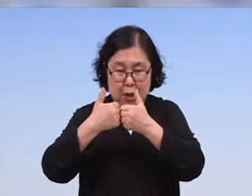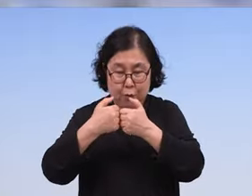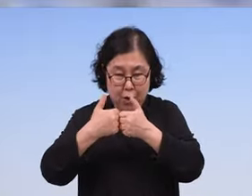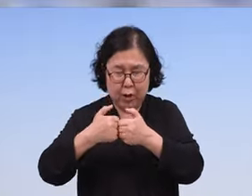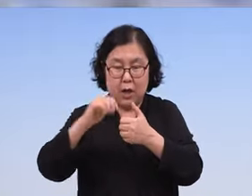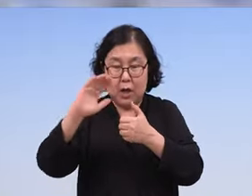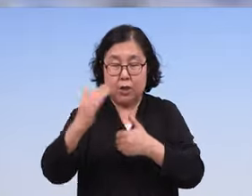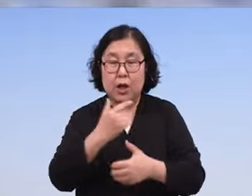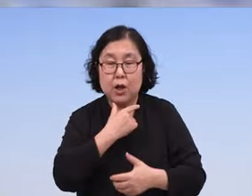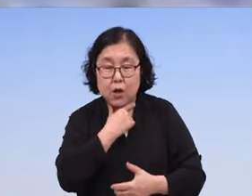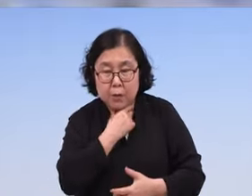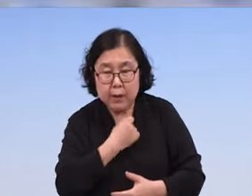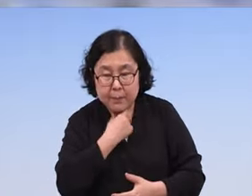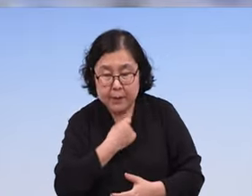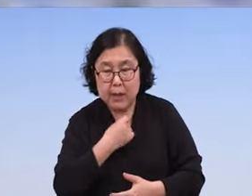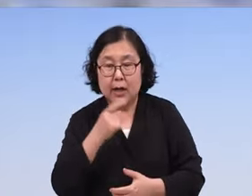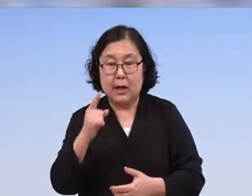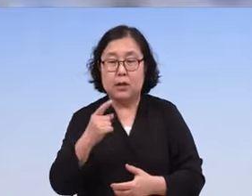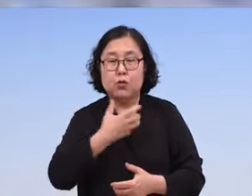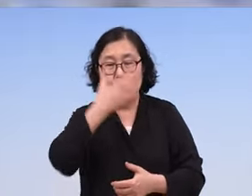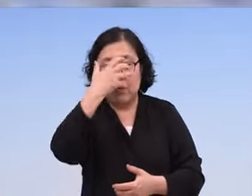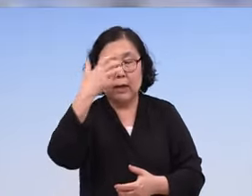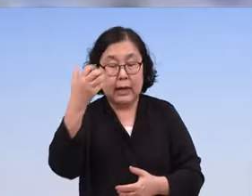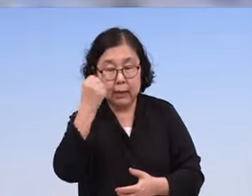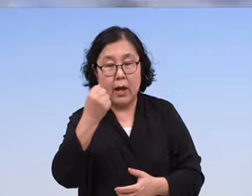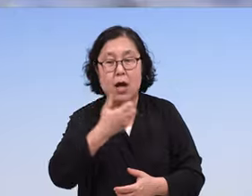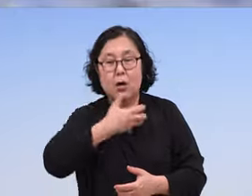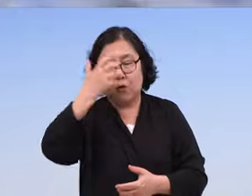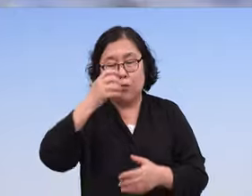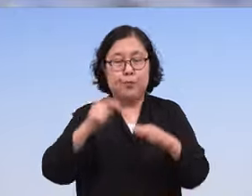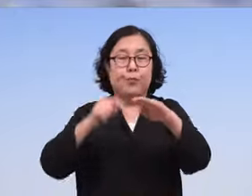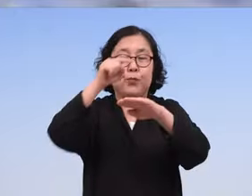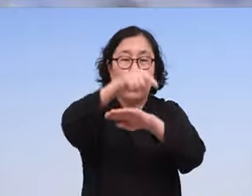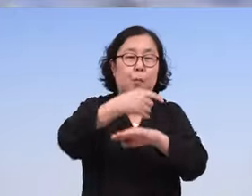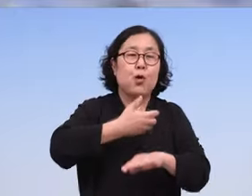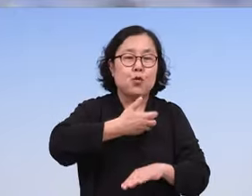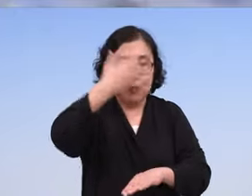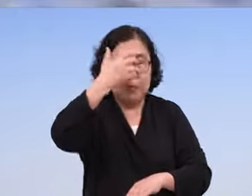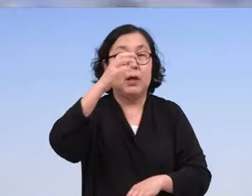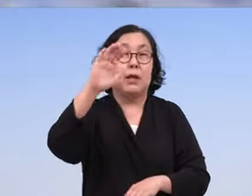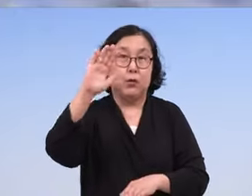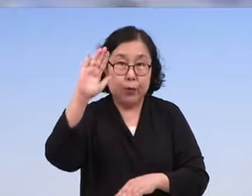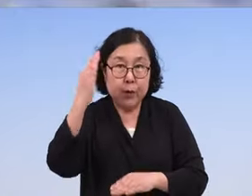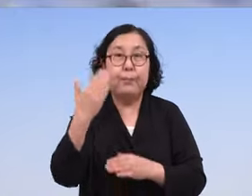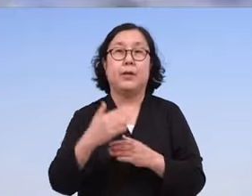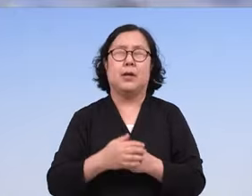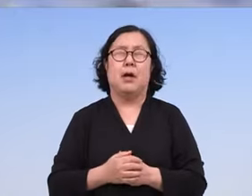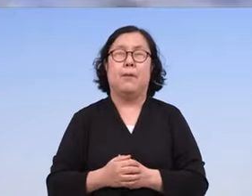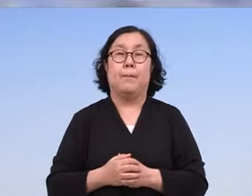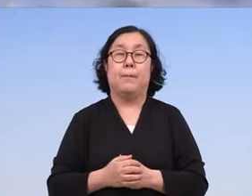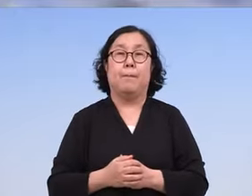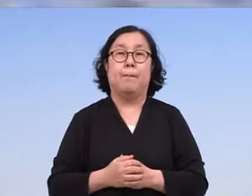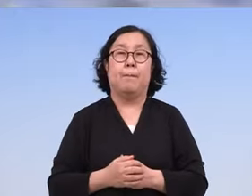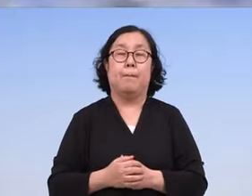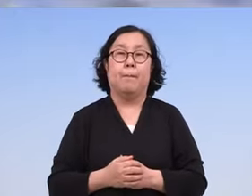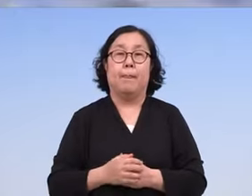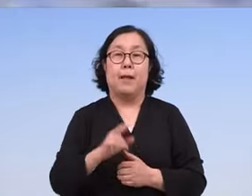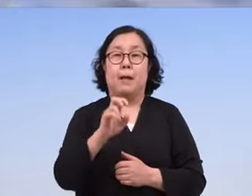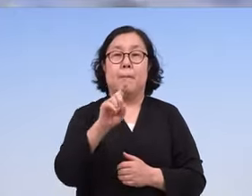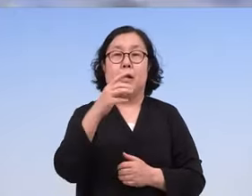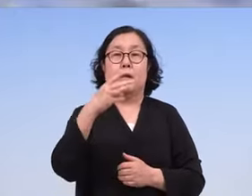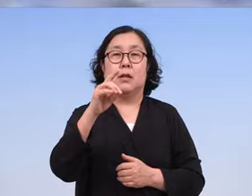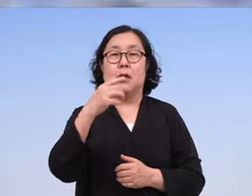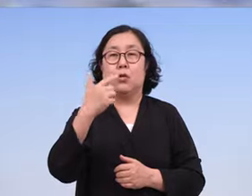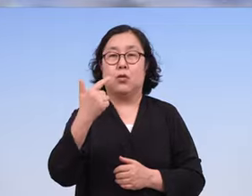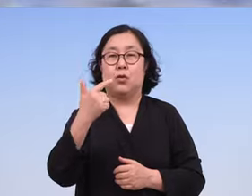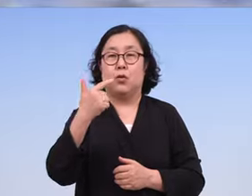국회의원으로서의 꿈을 갖기 원합니다. 이게 꿈 넘어 꿈이거든요. 이걸 신앙에 한번 대입해 볼까요? 여러분, 그